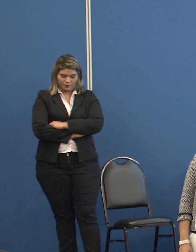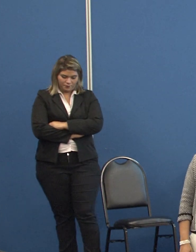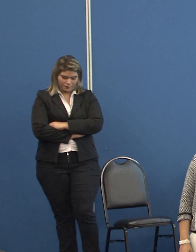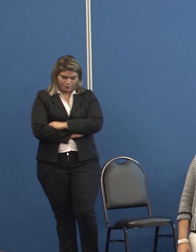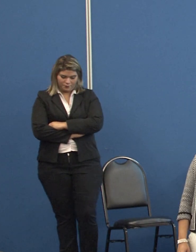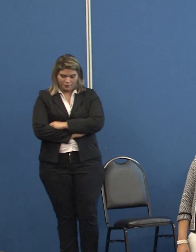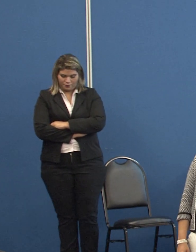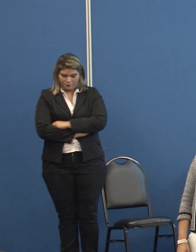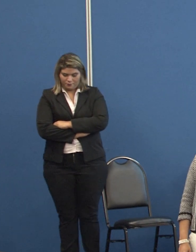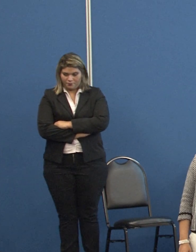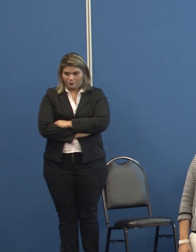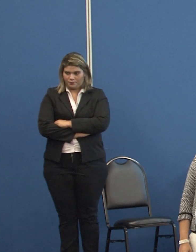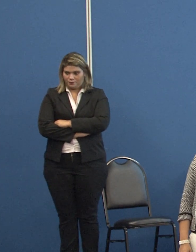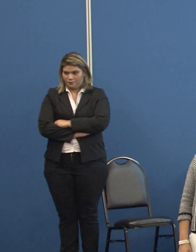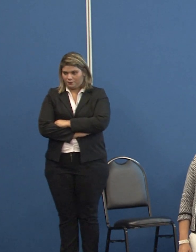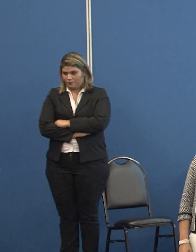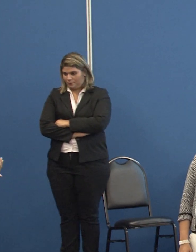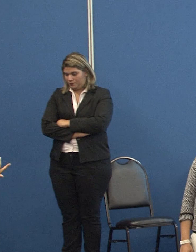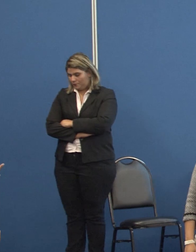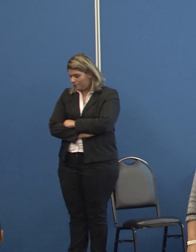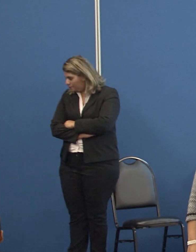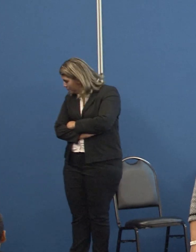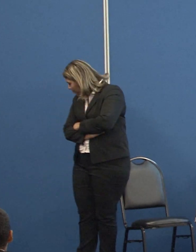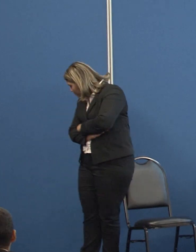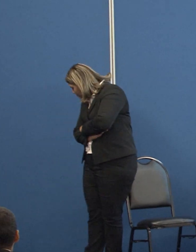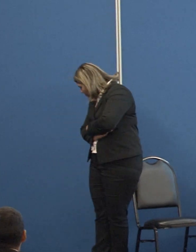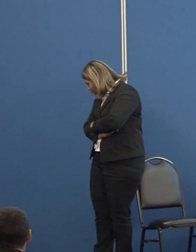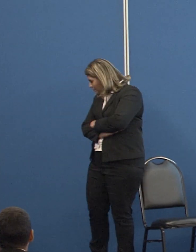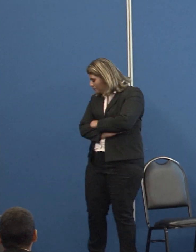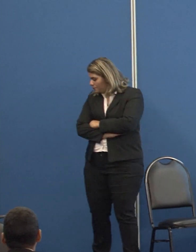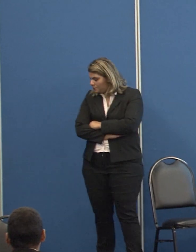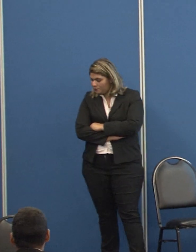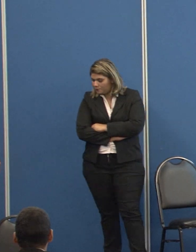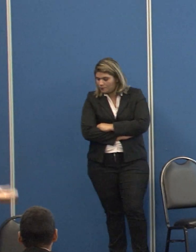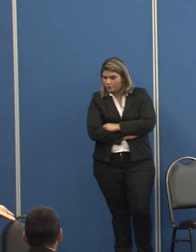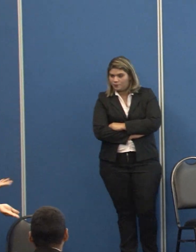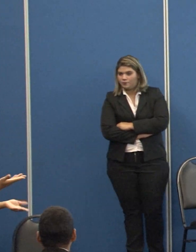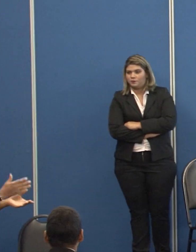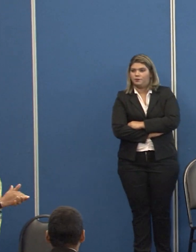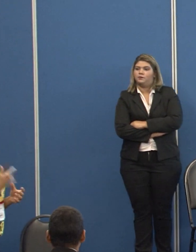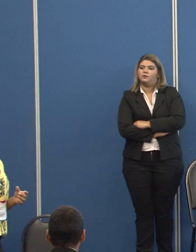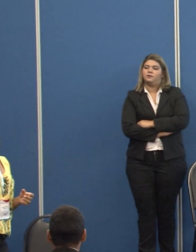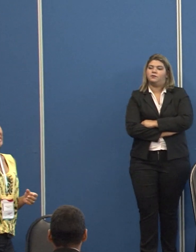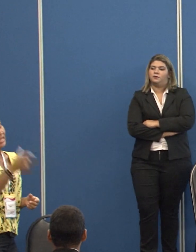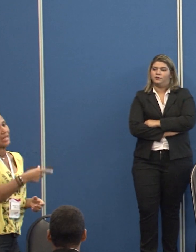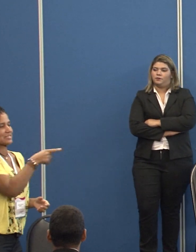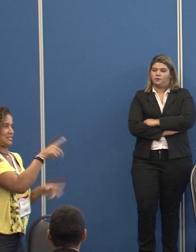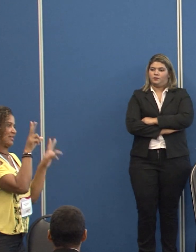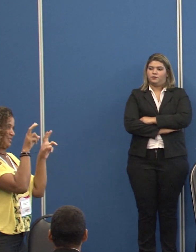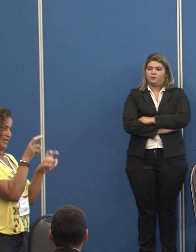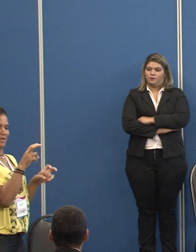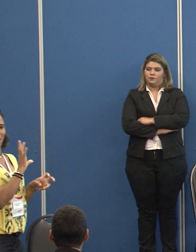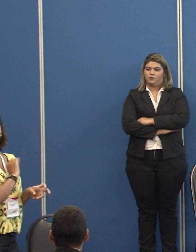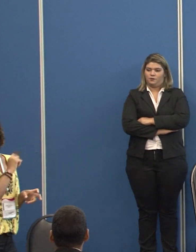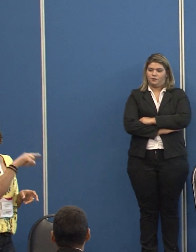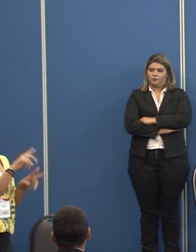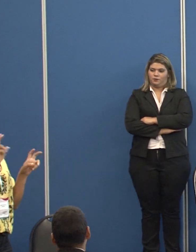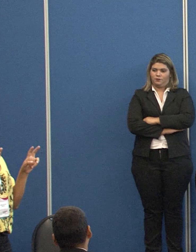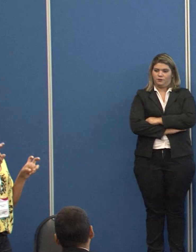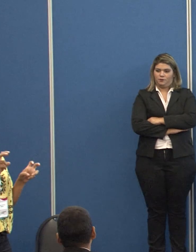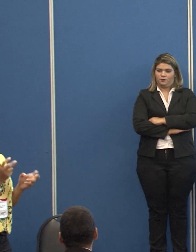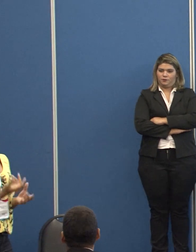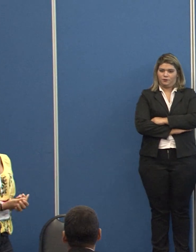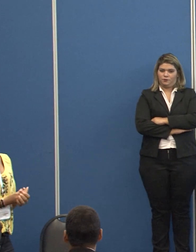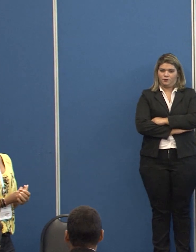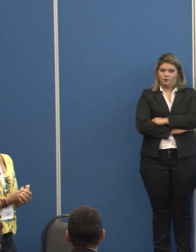Então, eu defendi o meu mestrado na UF e o tema é muito semelhante, né? O Zilene participou da banca, é